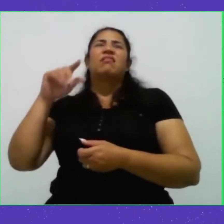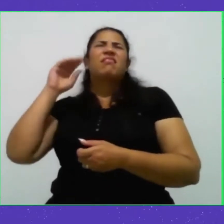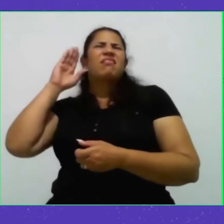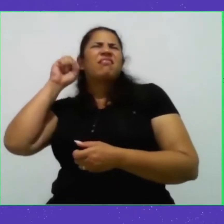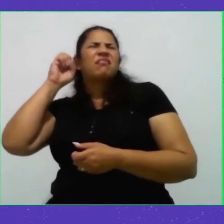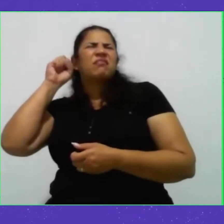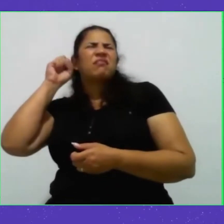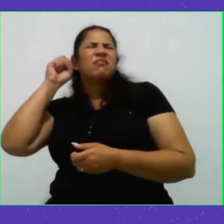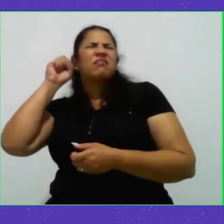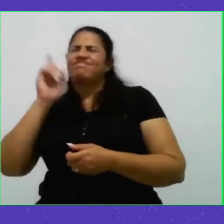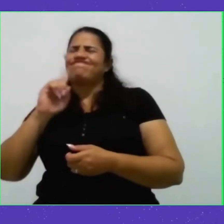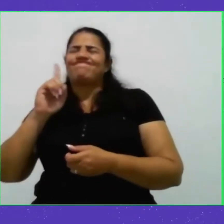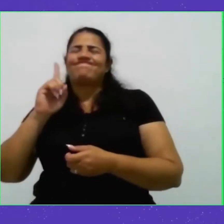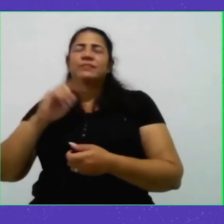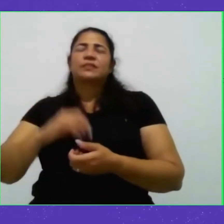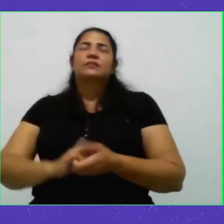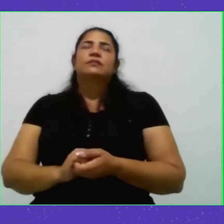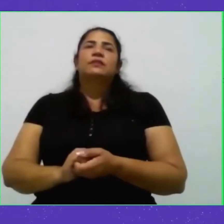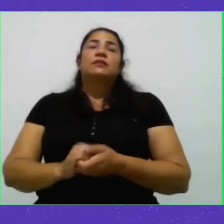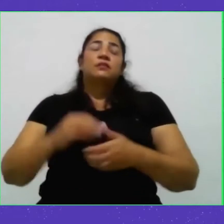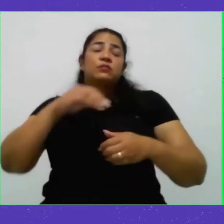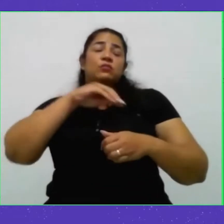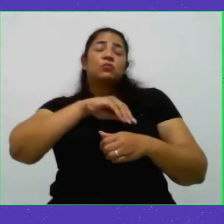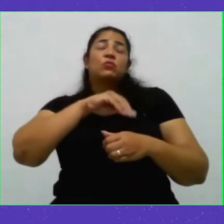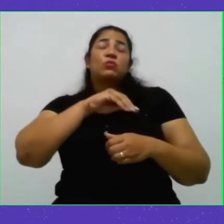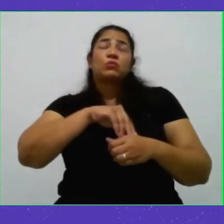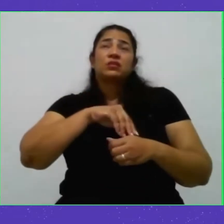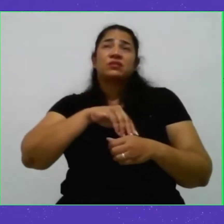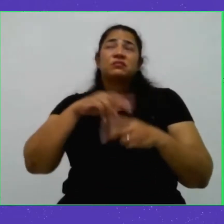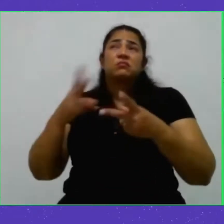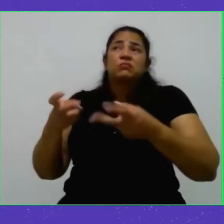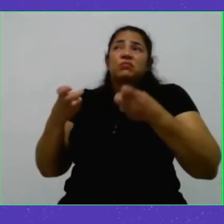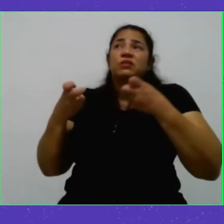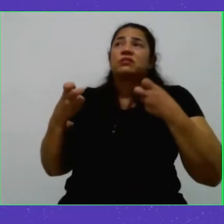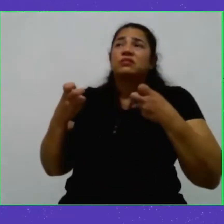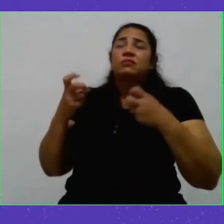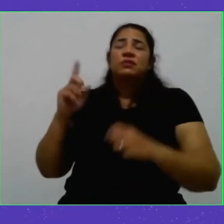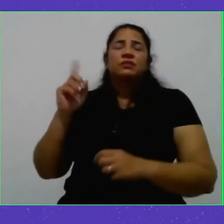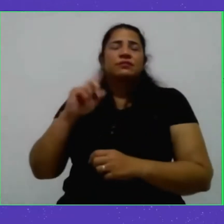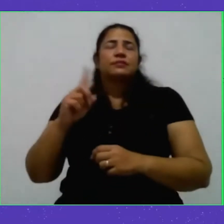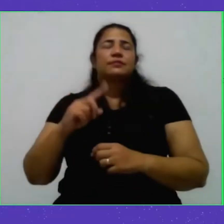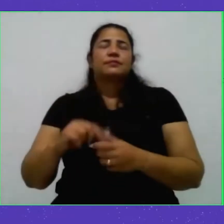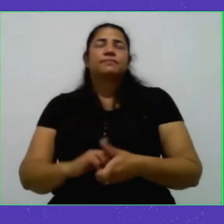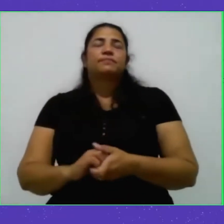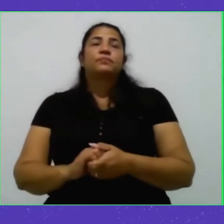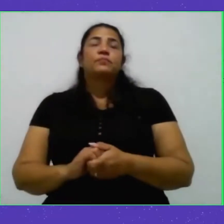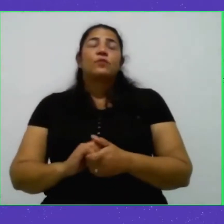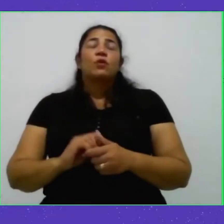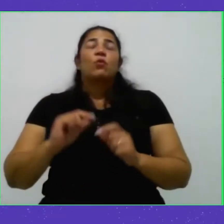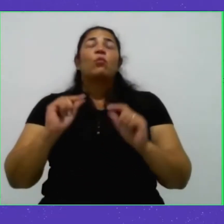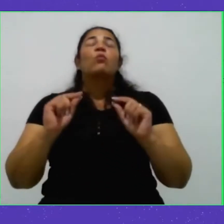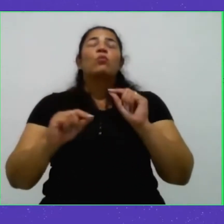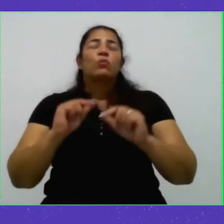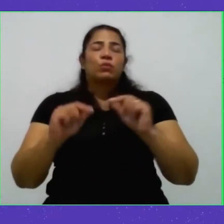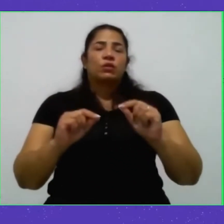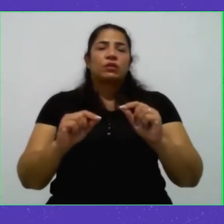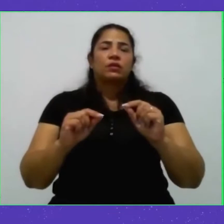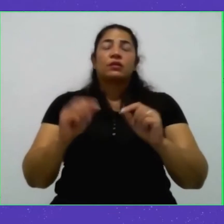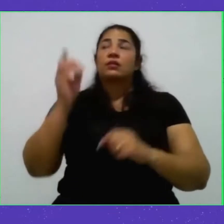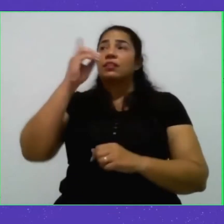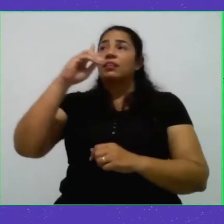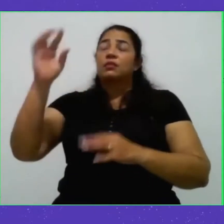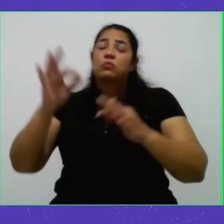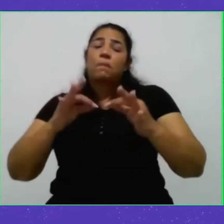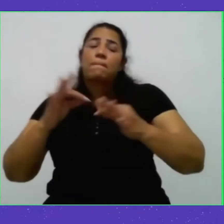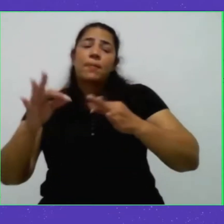preparado para aqueles que o amam. Mas Deus nos revelou pelo Espírito, porque